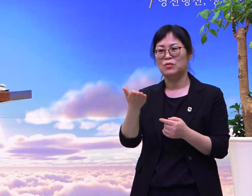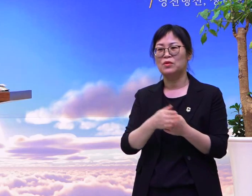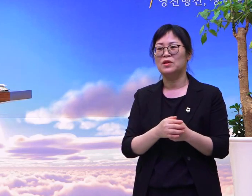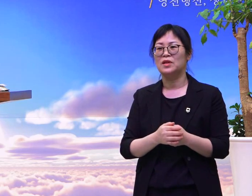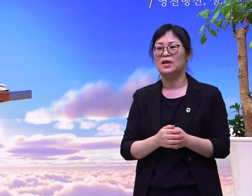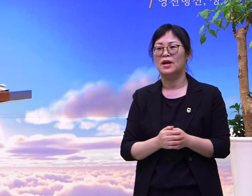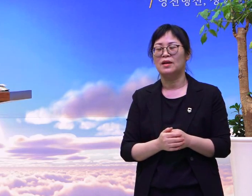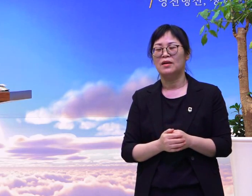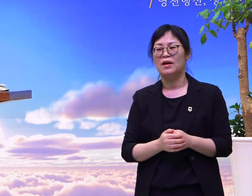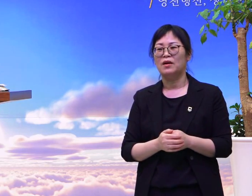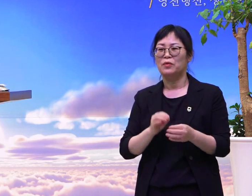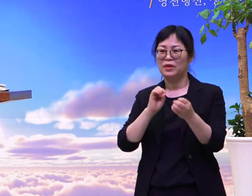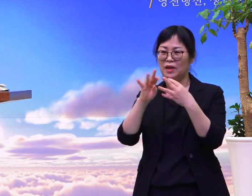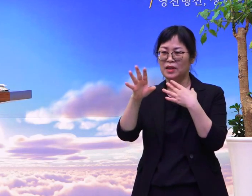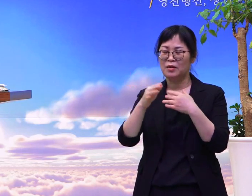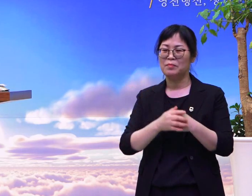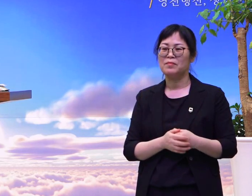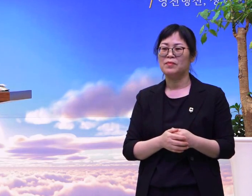베커는 이런 대답을 했습니다.